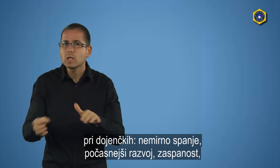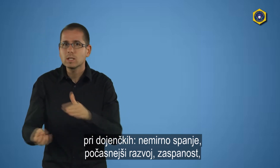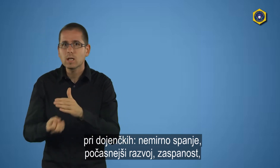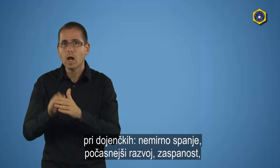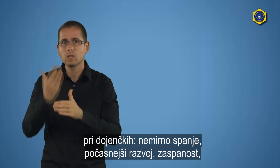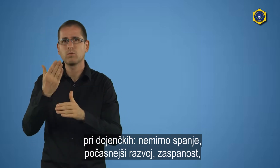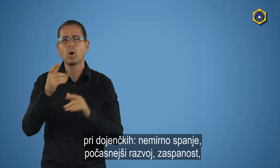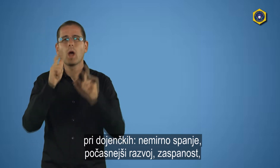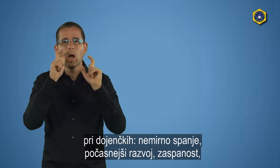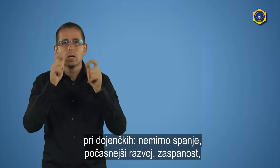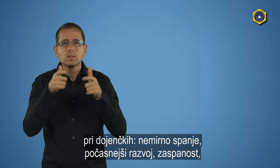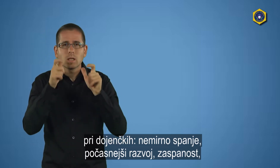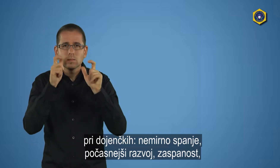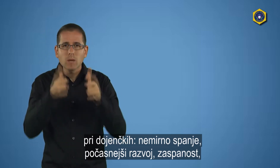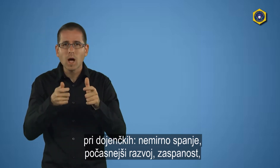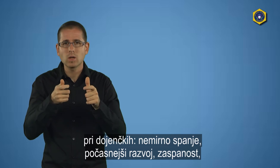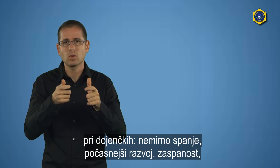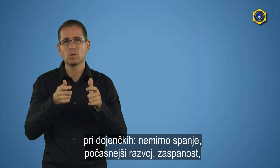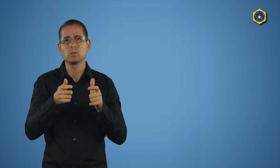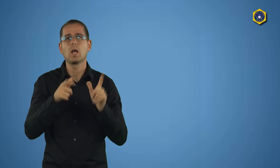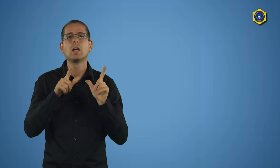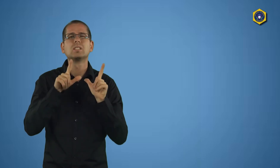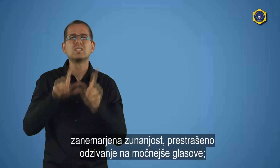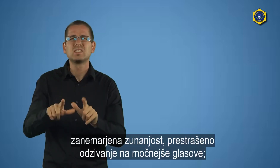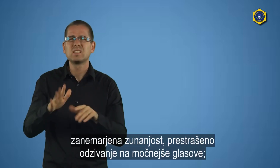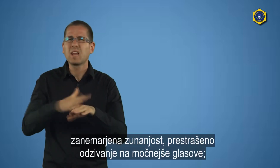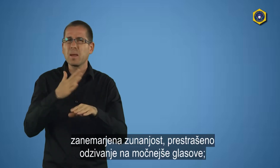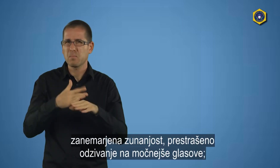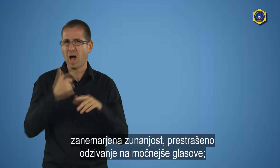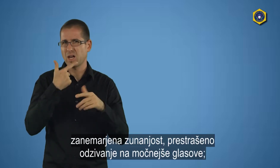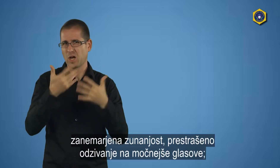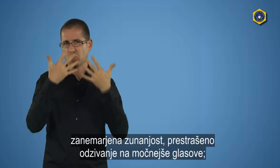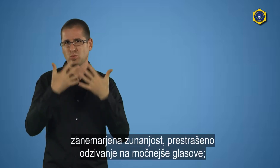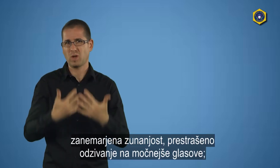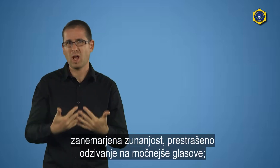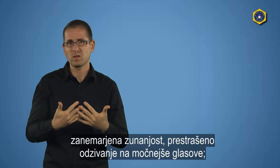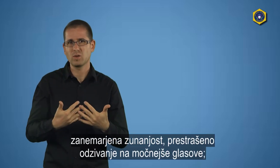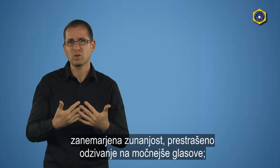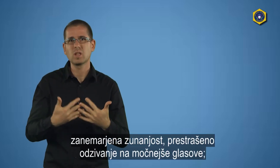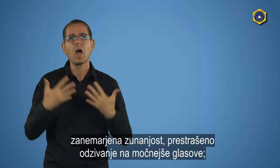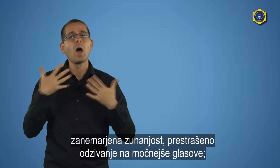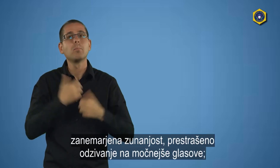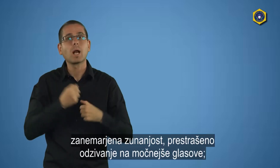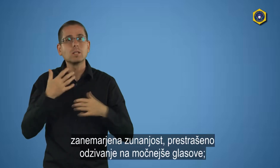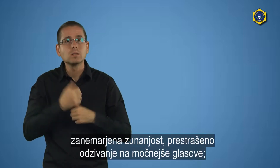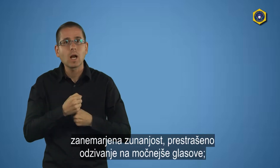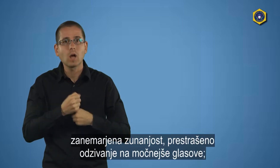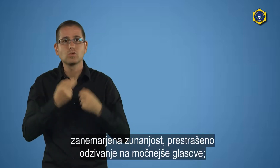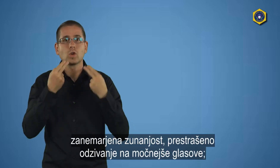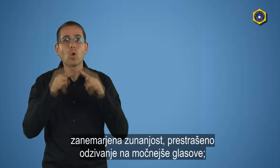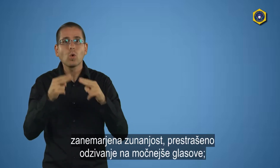razvoj, zaspanost, zanemarjena zunanjost, prestrašeno odzivanje na močnejše